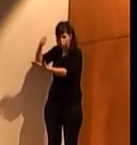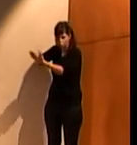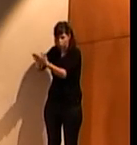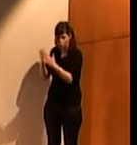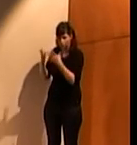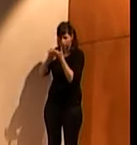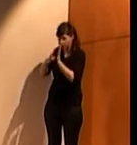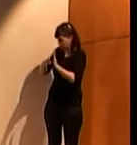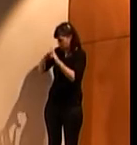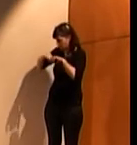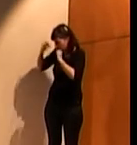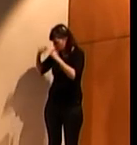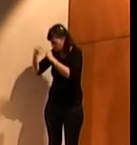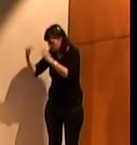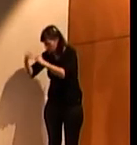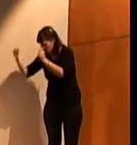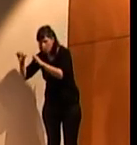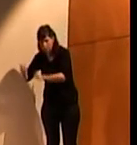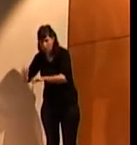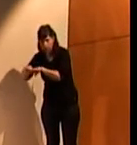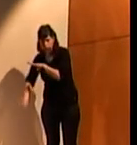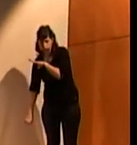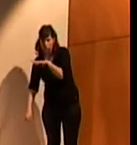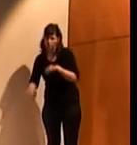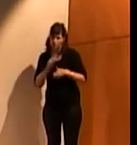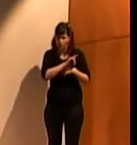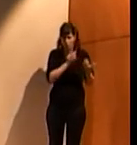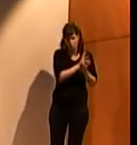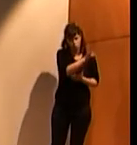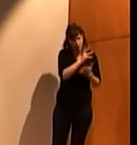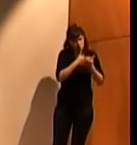notions, mais sur des projets plus complexes,